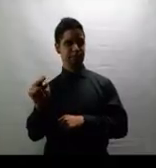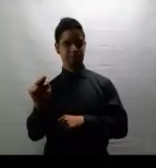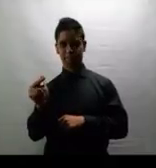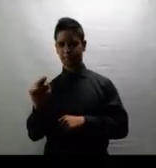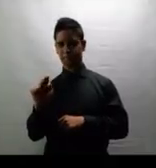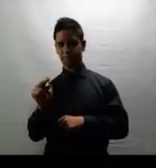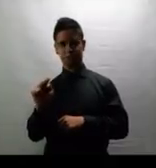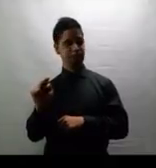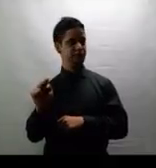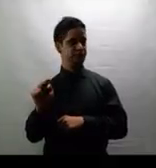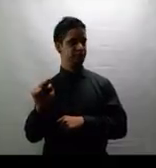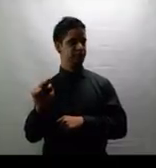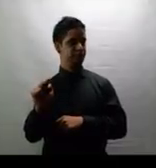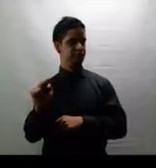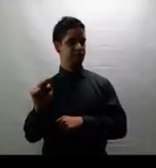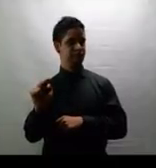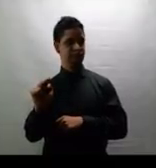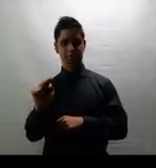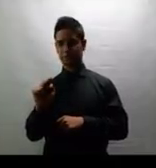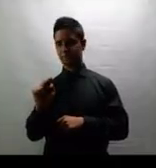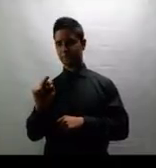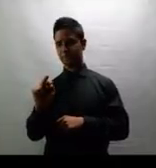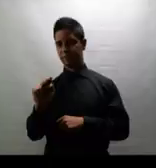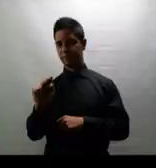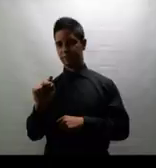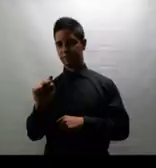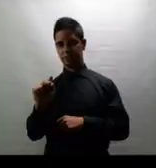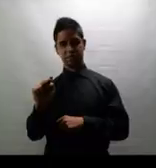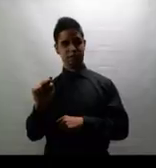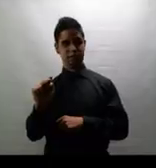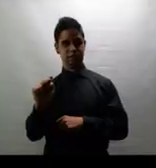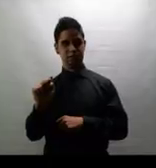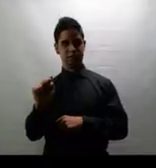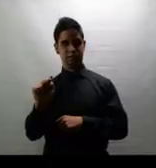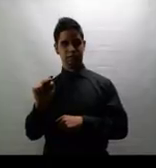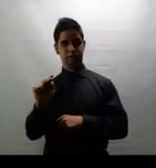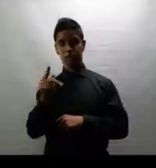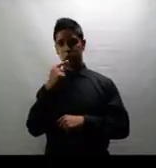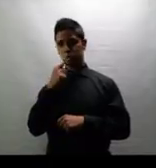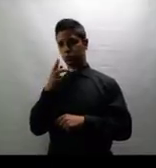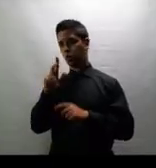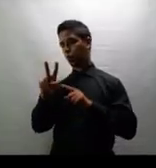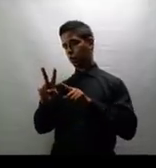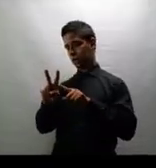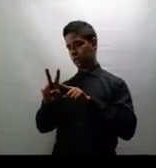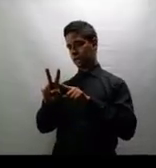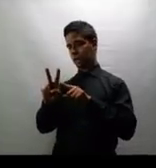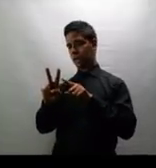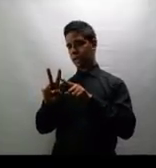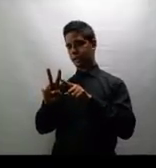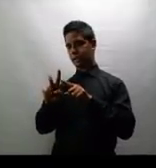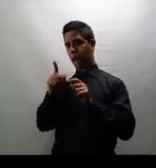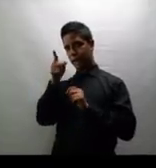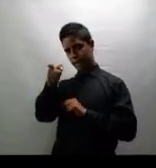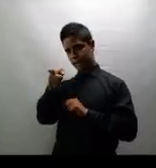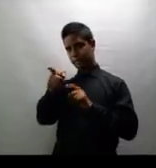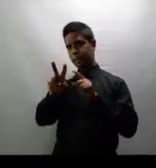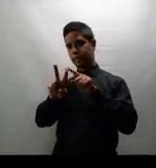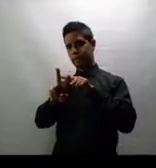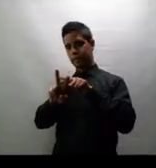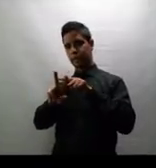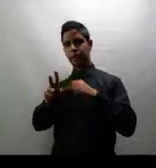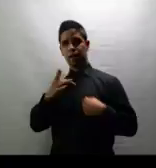los dos deditos crecería el índice en el índice y el y el ángulo y el corazón